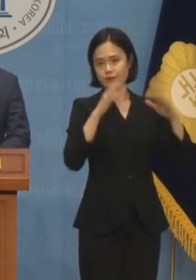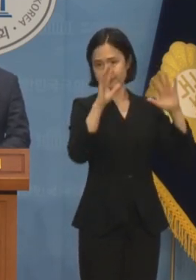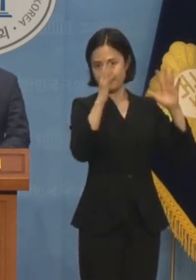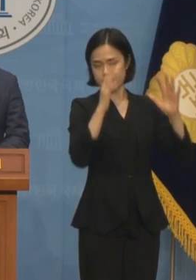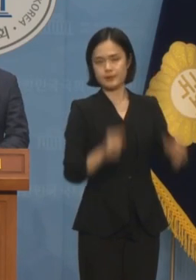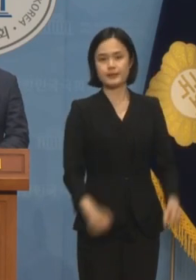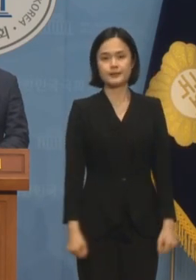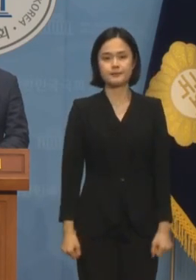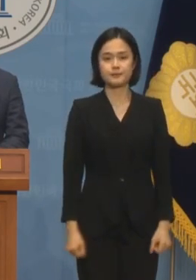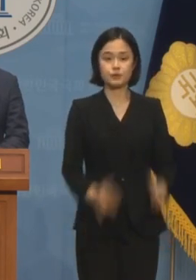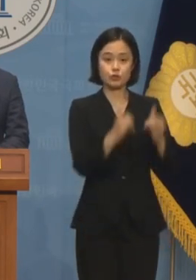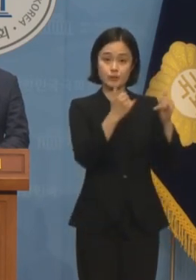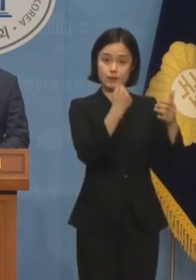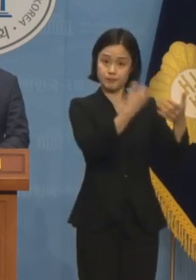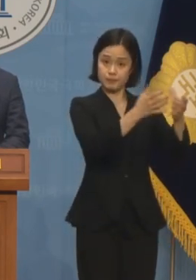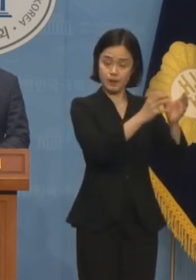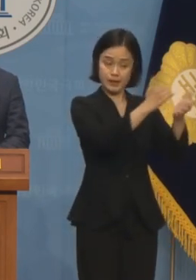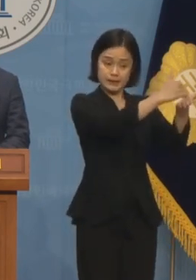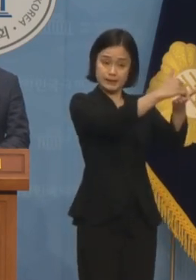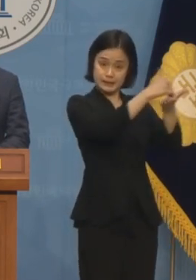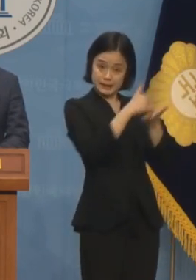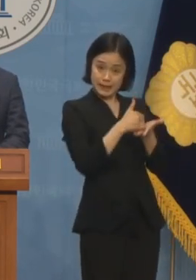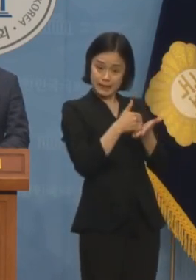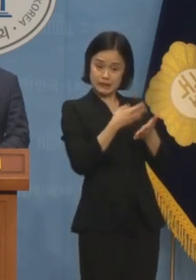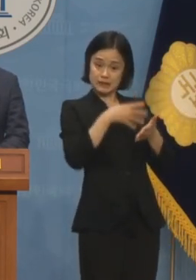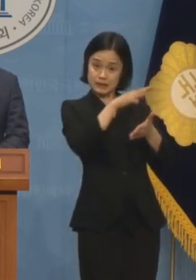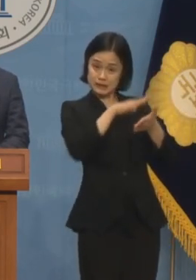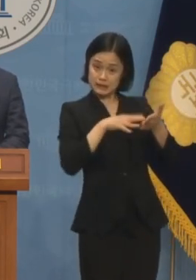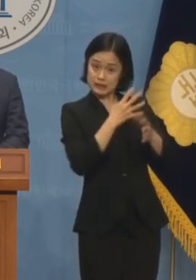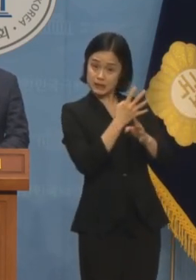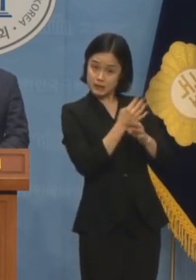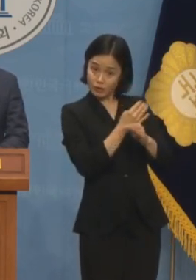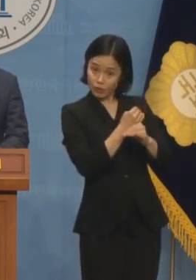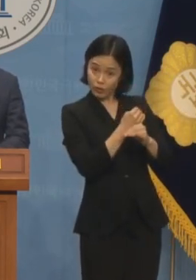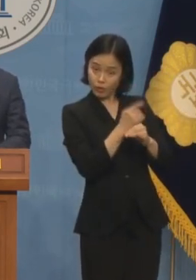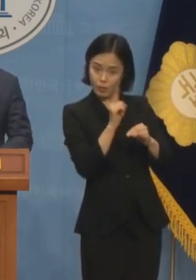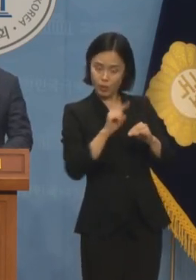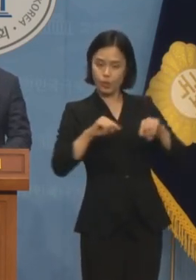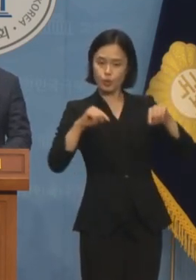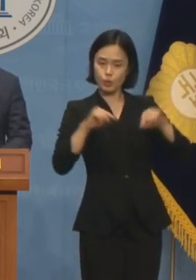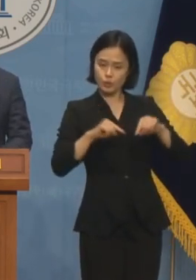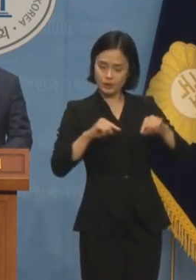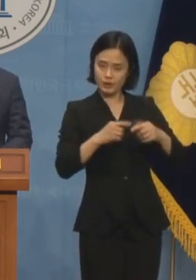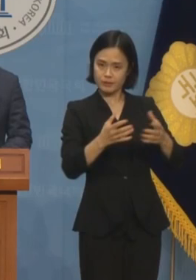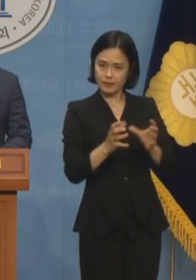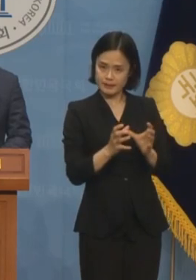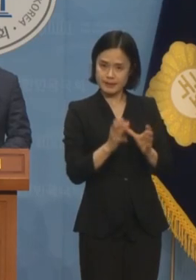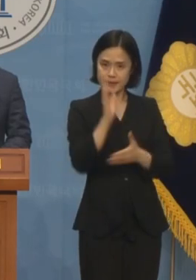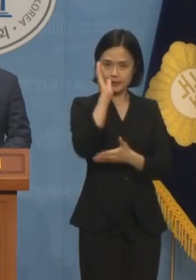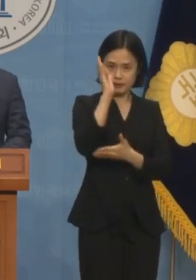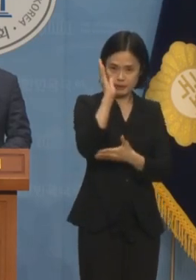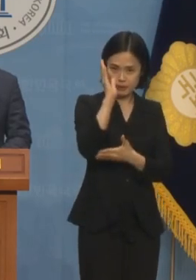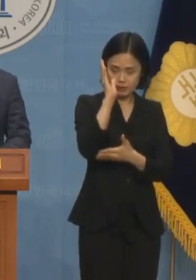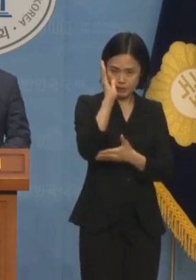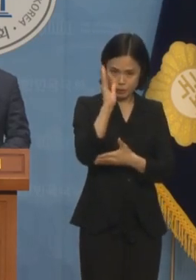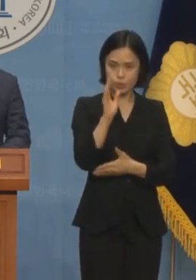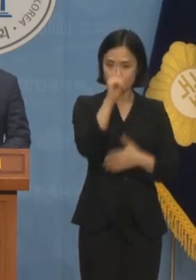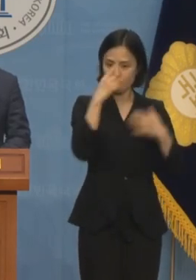국민의힘에서 제안한 일정에 대해서는 교섭단체 연설, 대정부 질문, 개원 연설